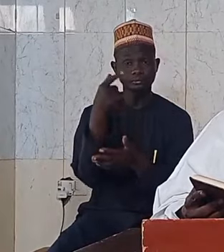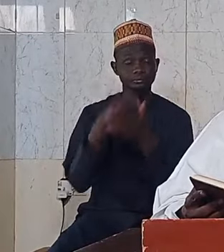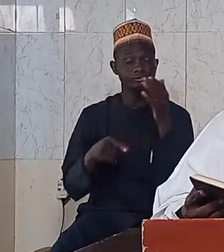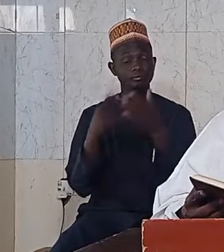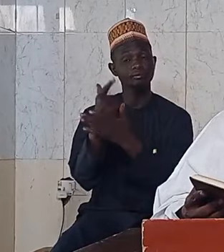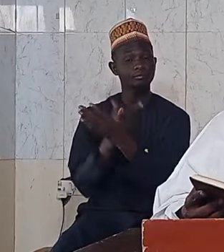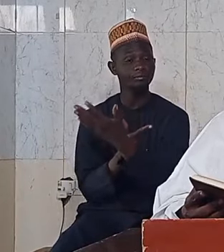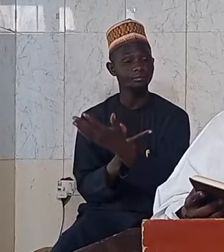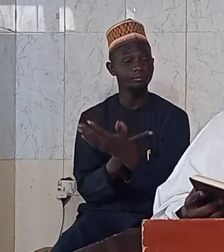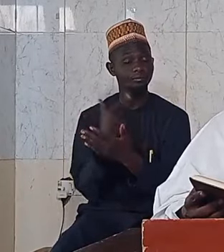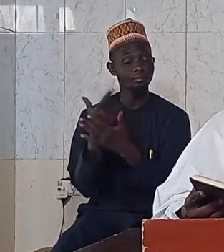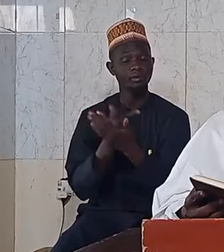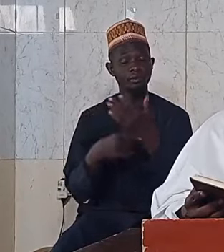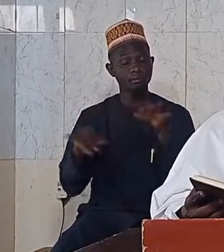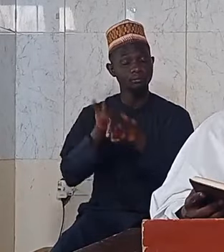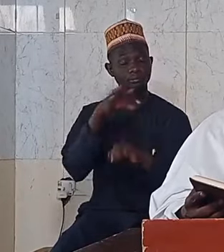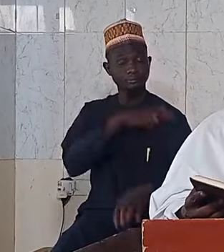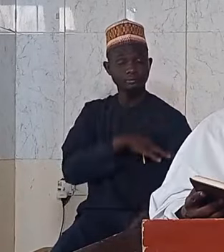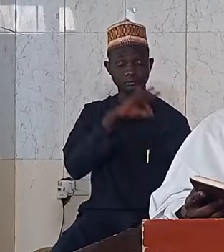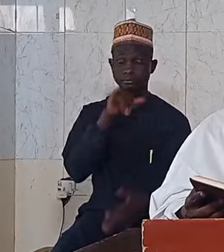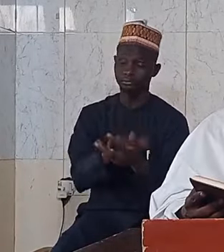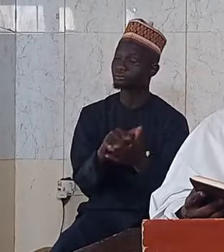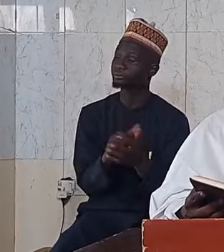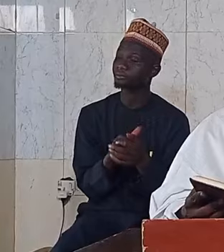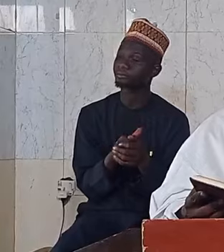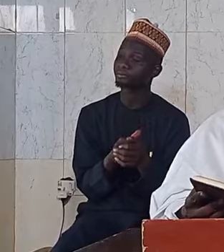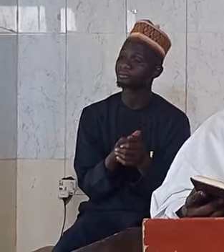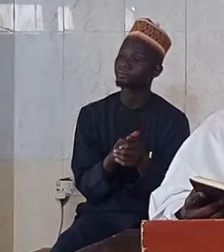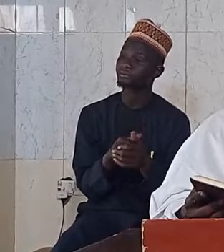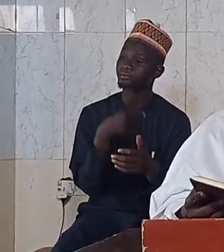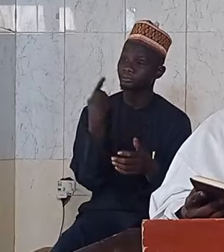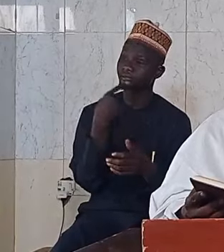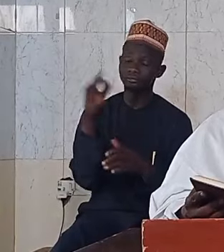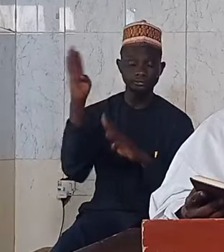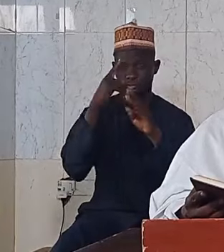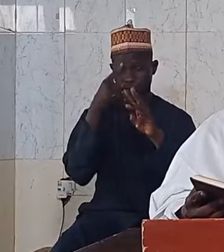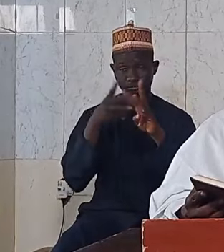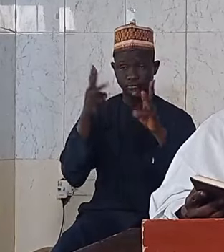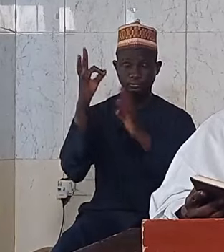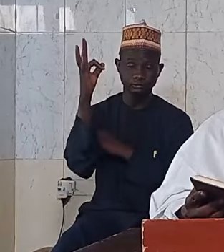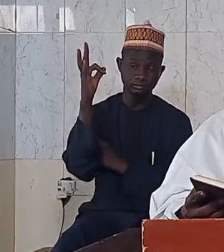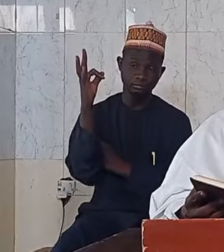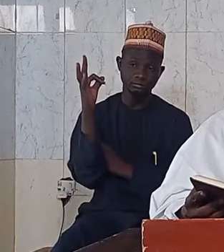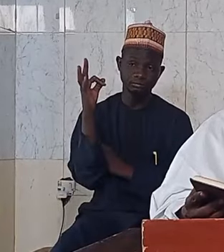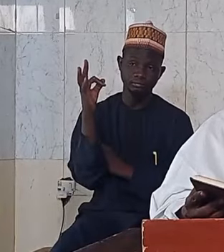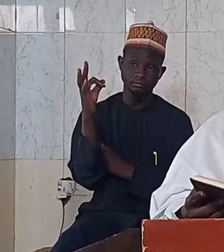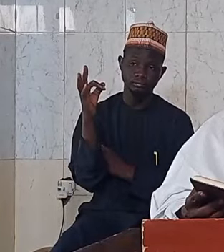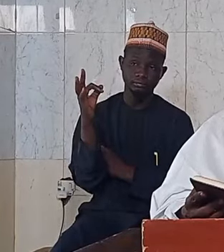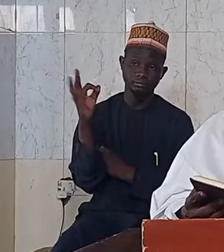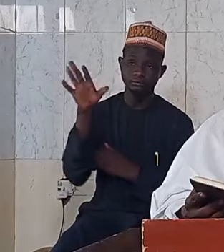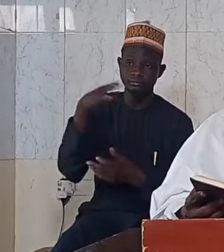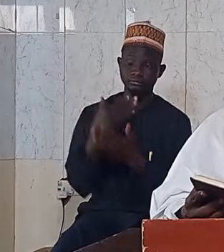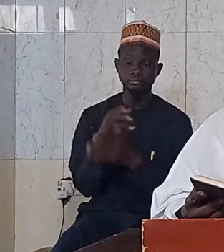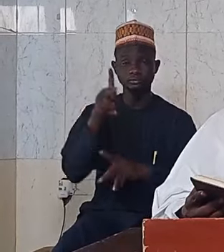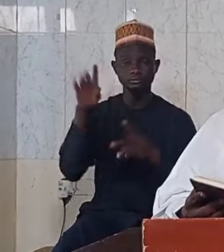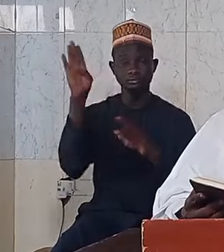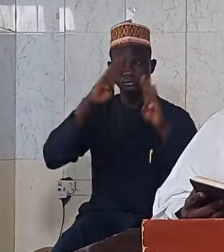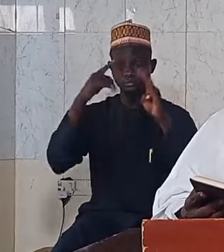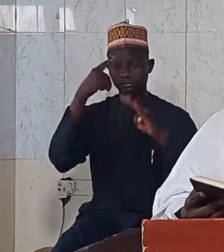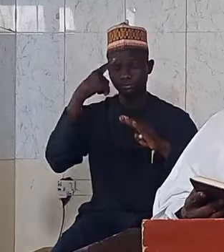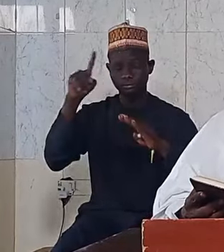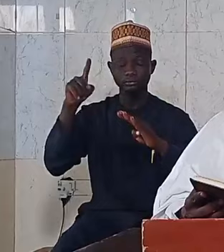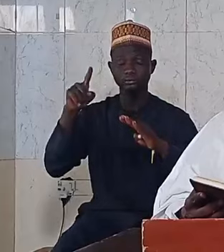anan mecece fa'idar cewa masu yaƙi fi sabilillah duk mutanen da suke yaƙi